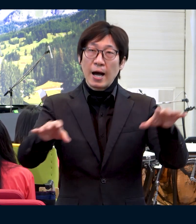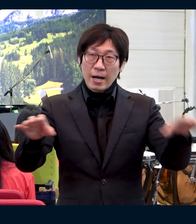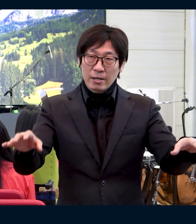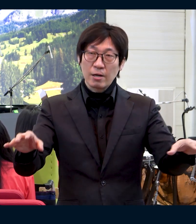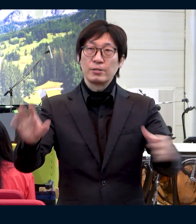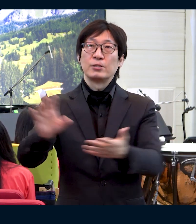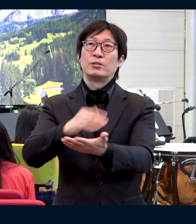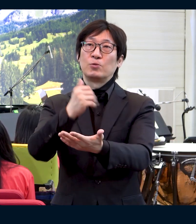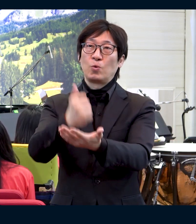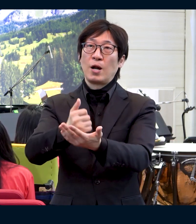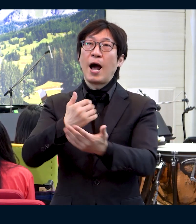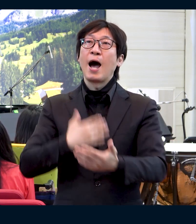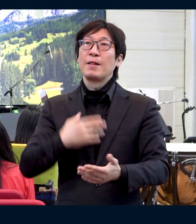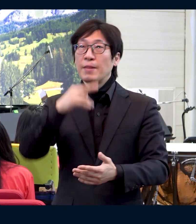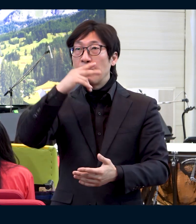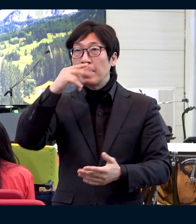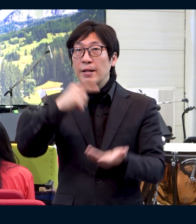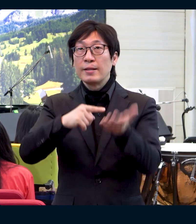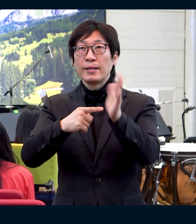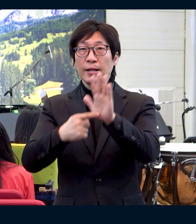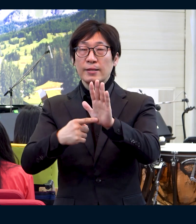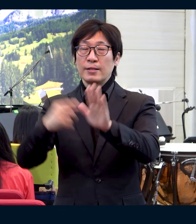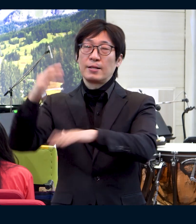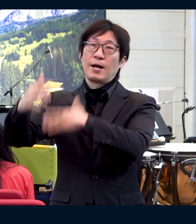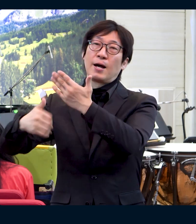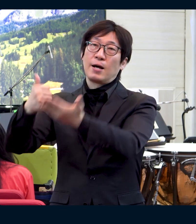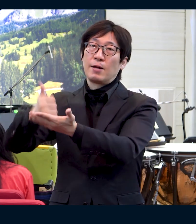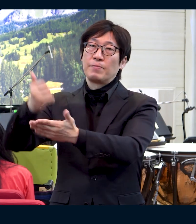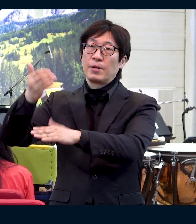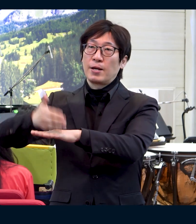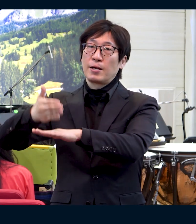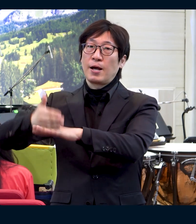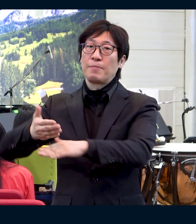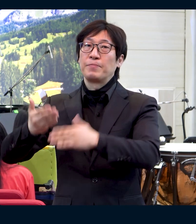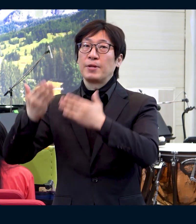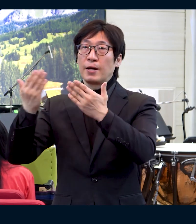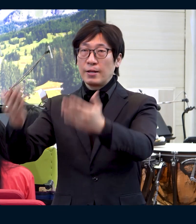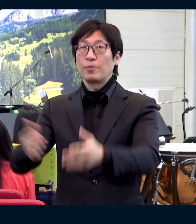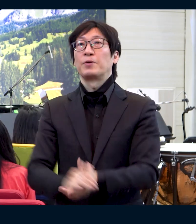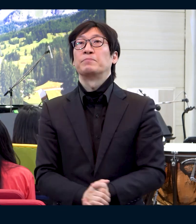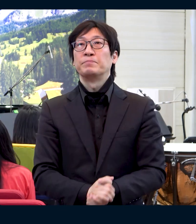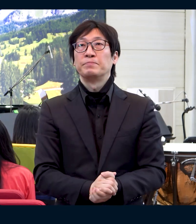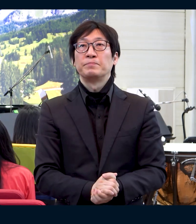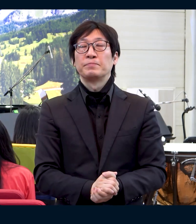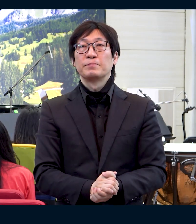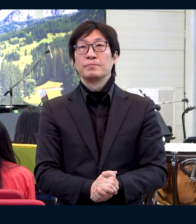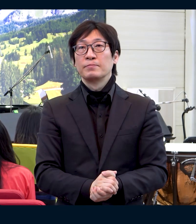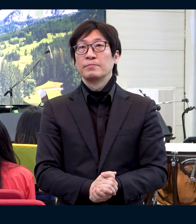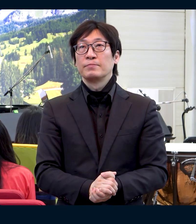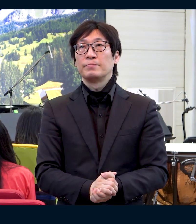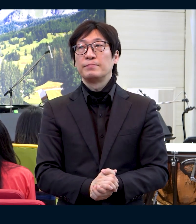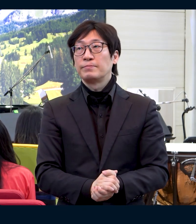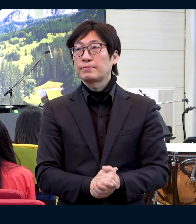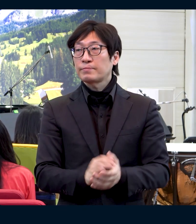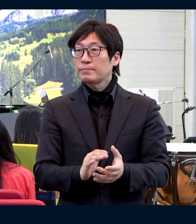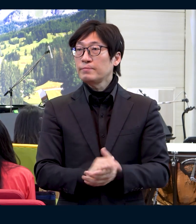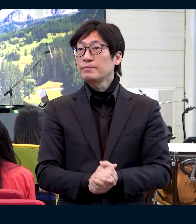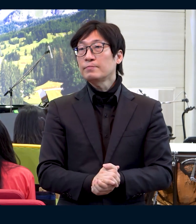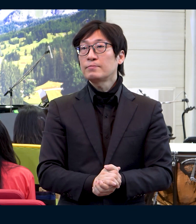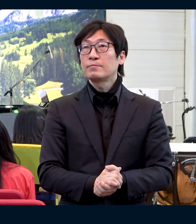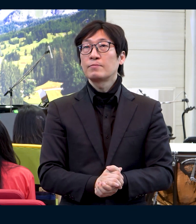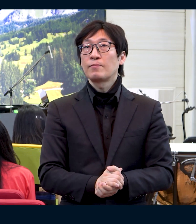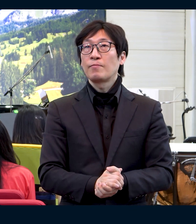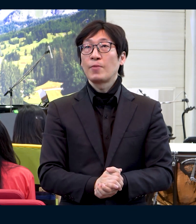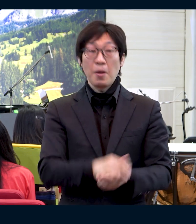말미암아 각처에서 그리스도를 아는 냄새를 나타내시는 하나님께 감사하노라. 아멘.